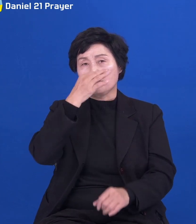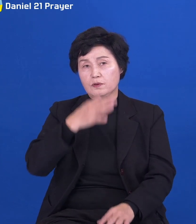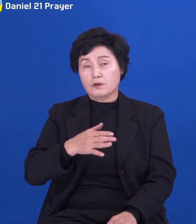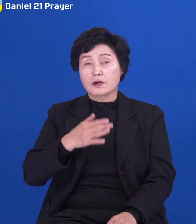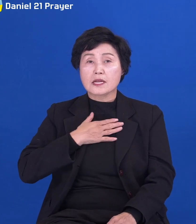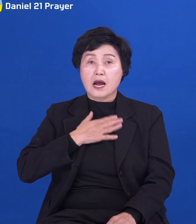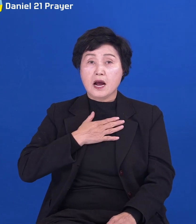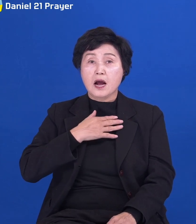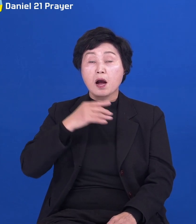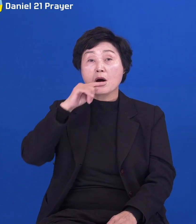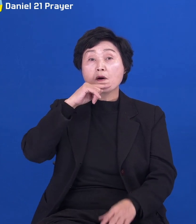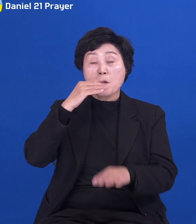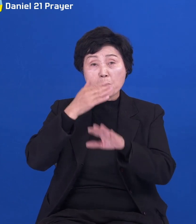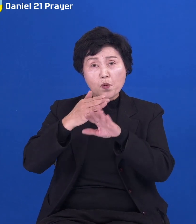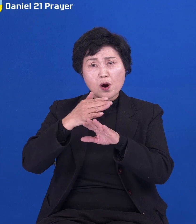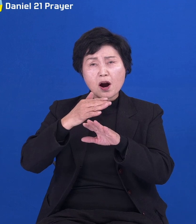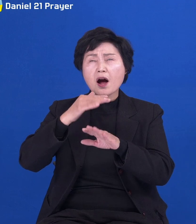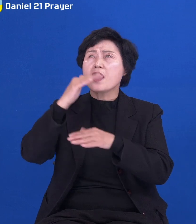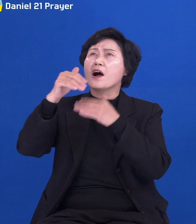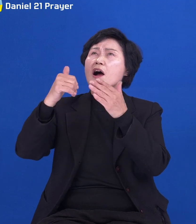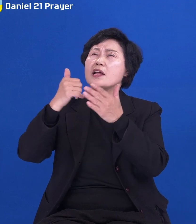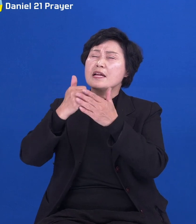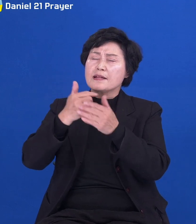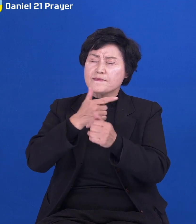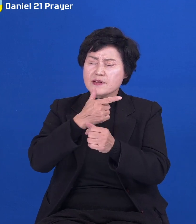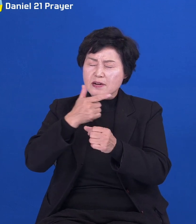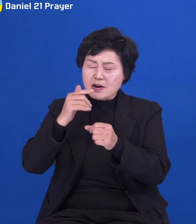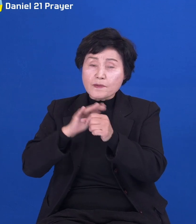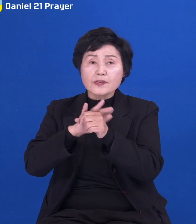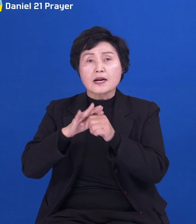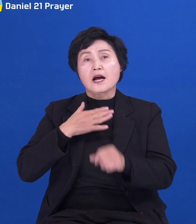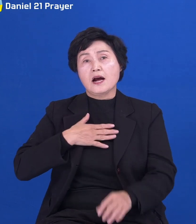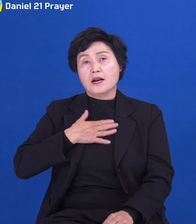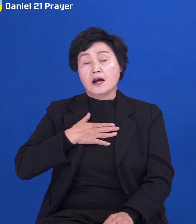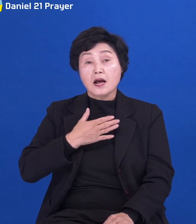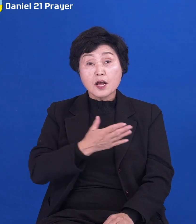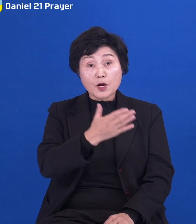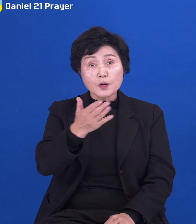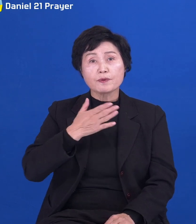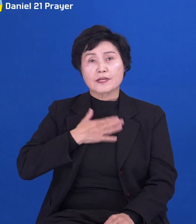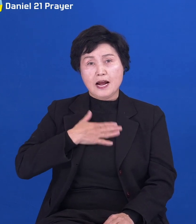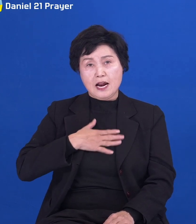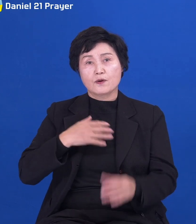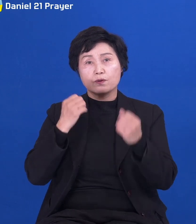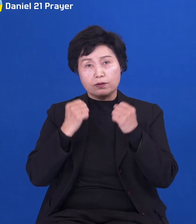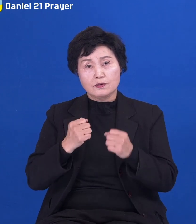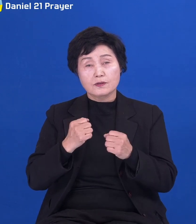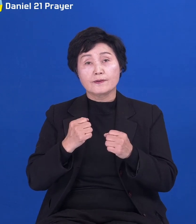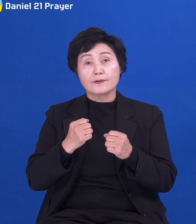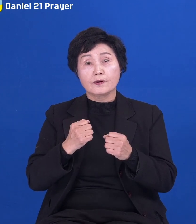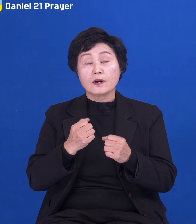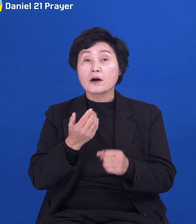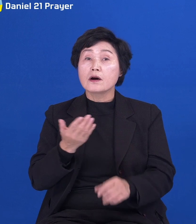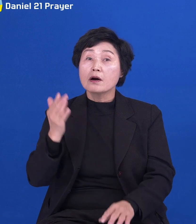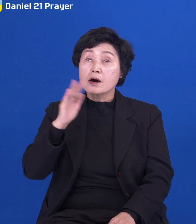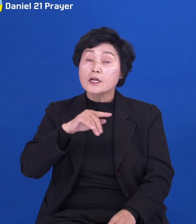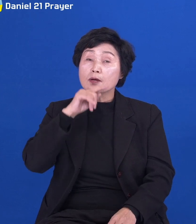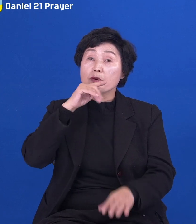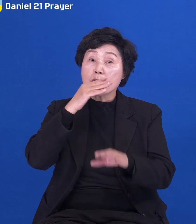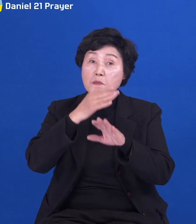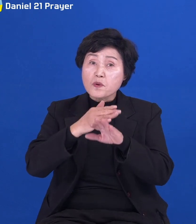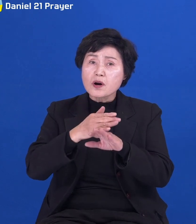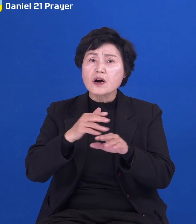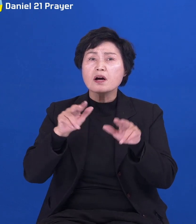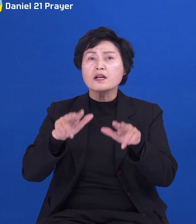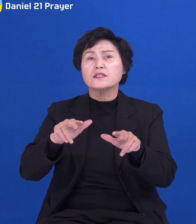알아요. 그리고 여기 오신 여러분들도 아는 거예요. 그러니까 이 자리에 와 계시는 거잖아요. 하지만 북한이 지금 처한